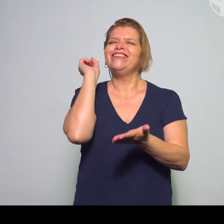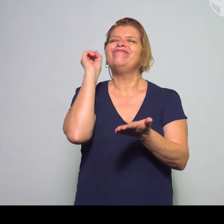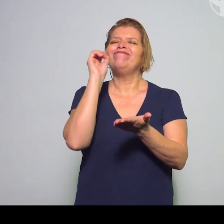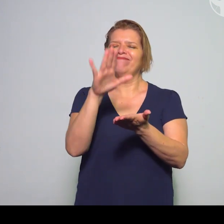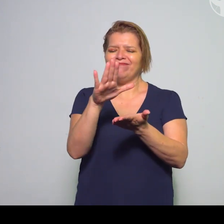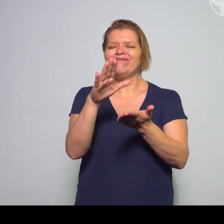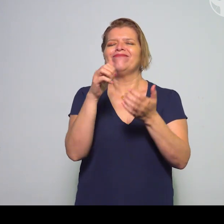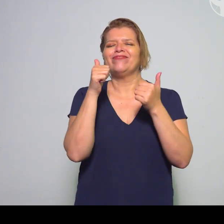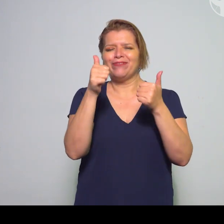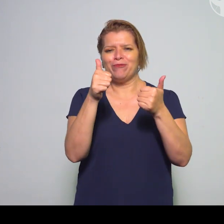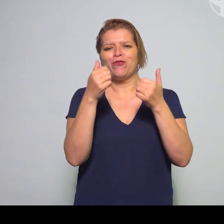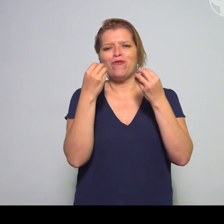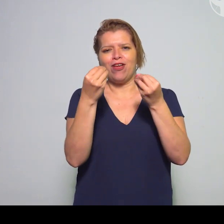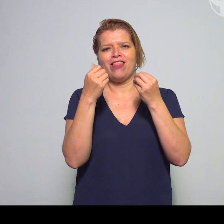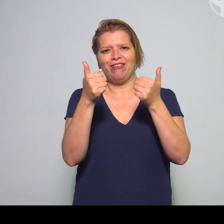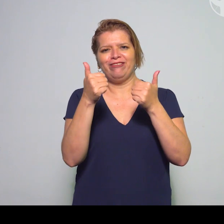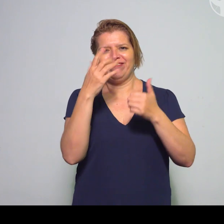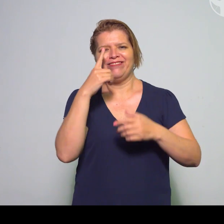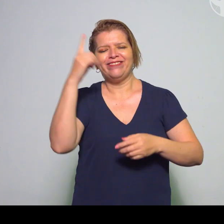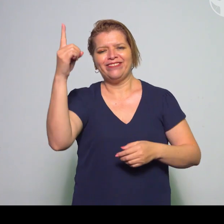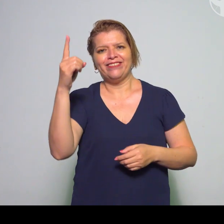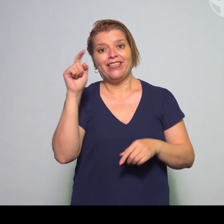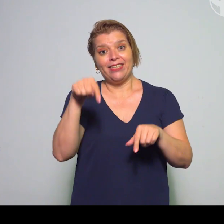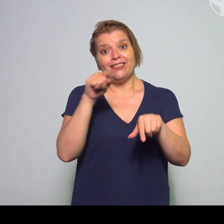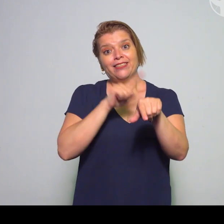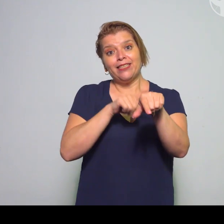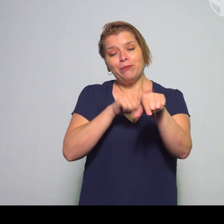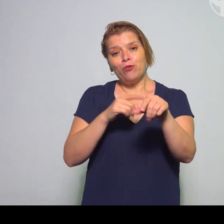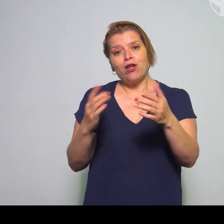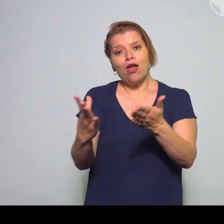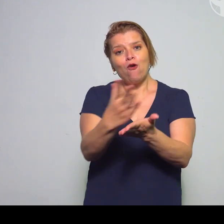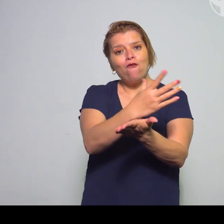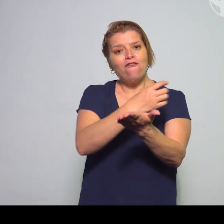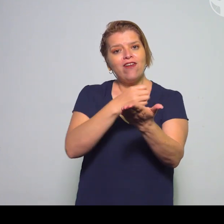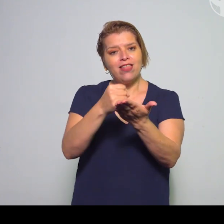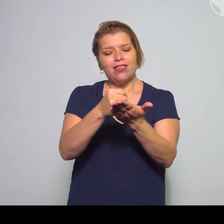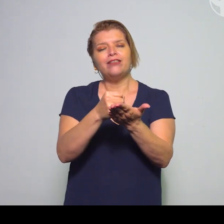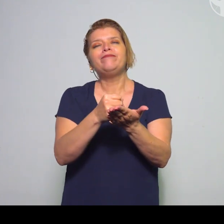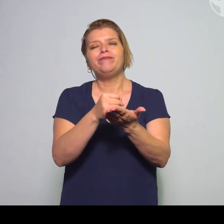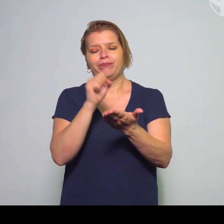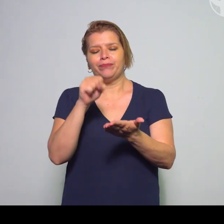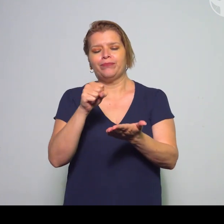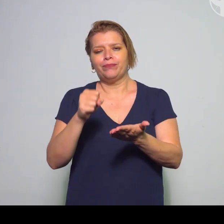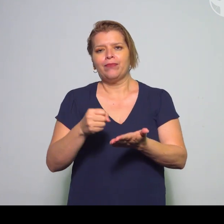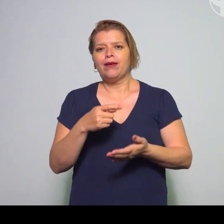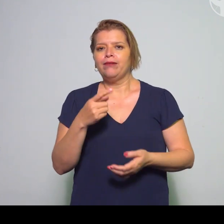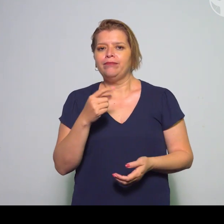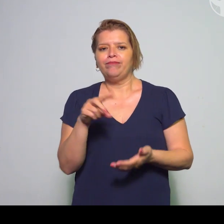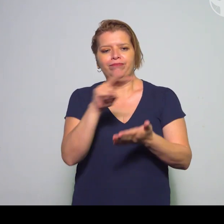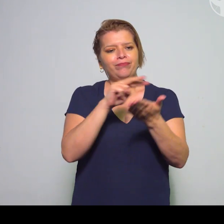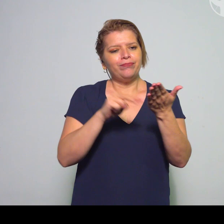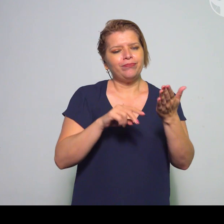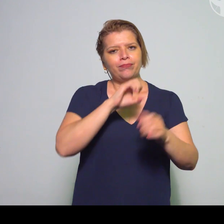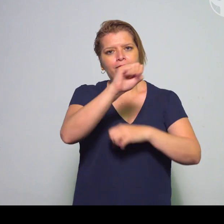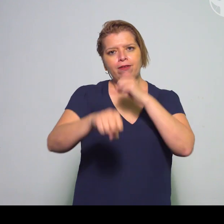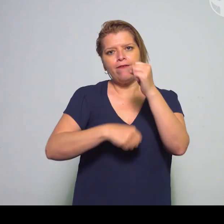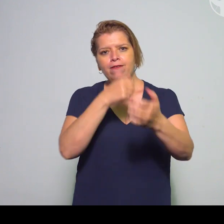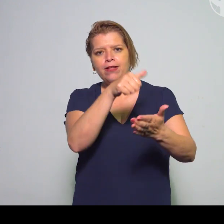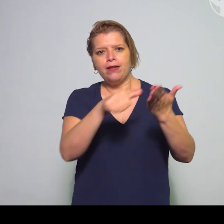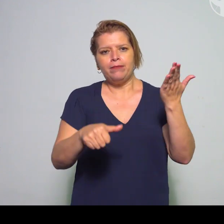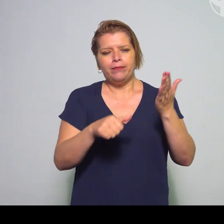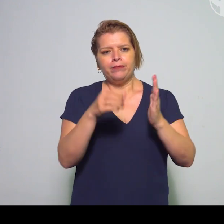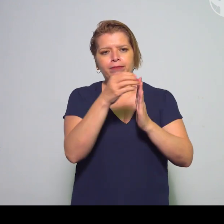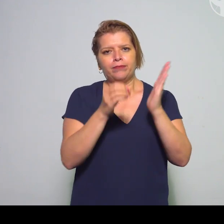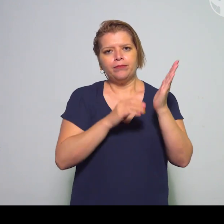Señor. Dios es bueno. Dios es bueno. Y vamos a pasar al tiempo de la ofrenda. Y para eso vamos a